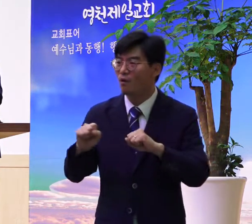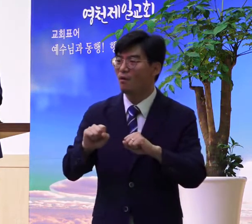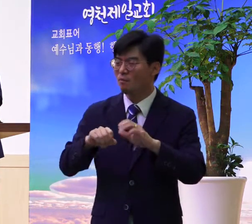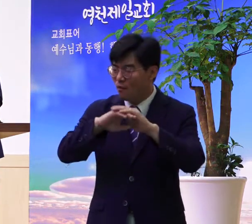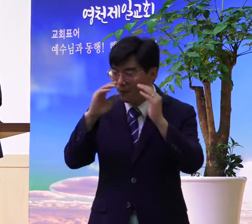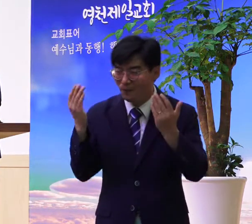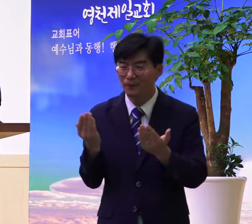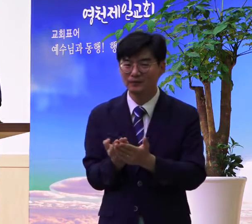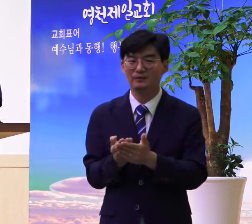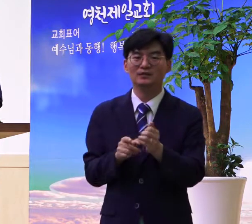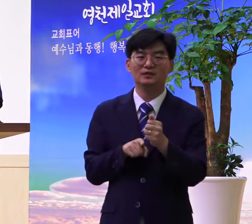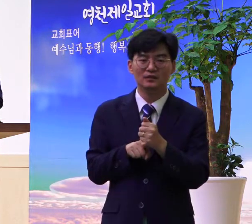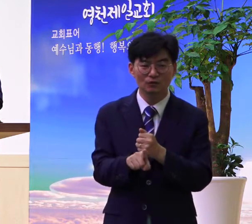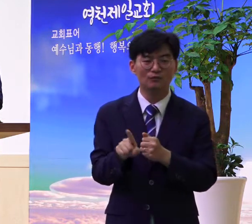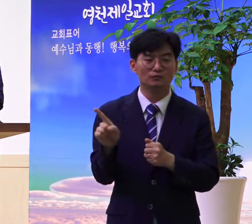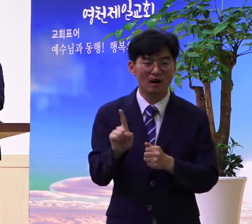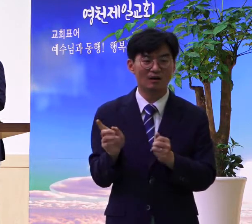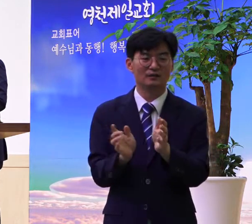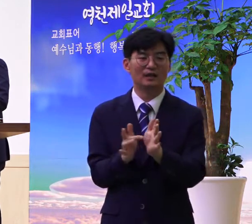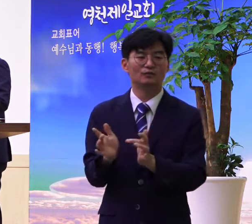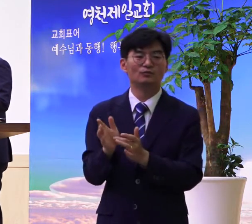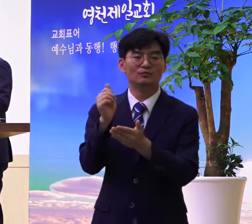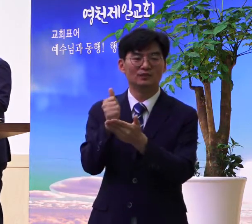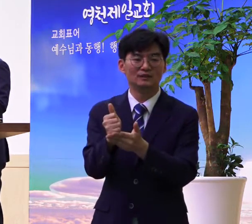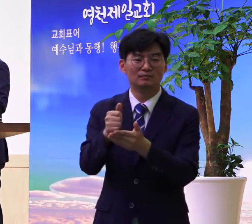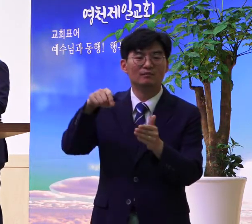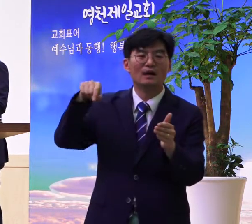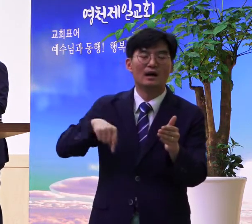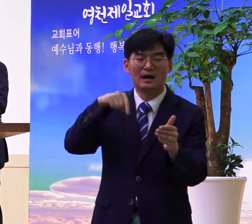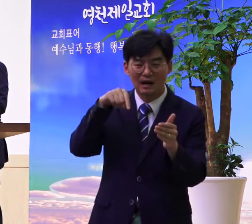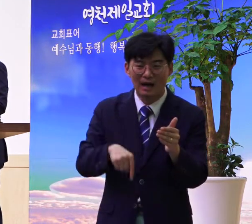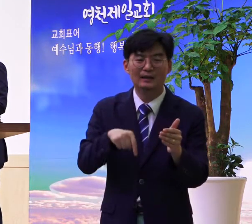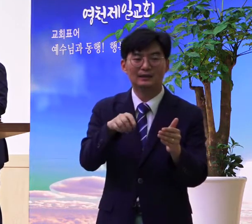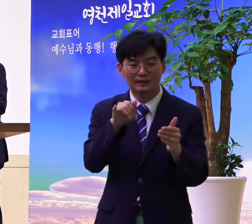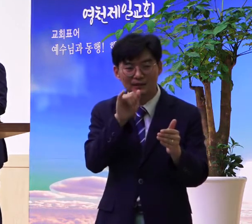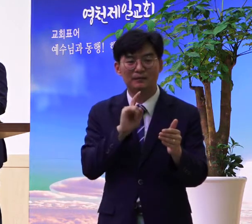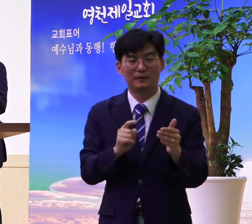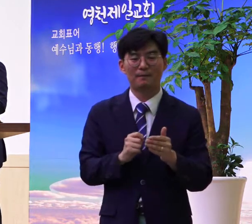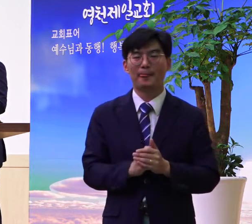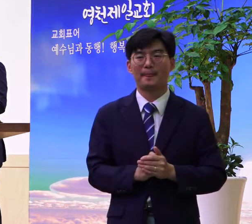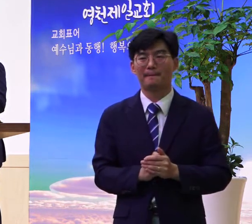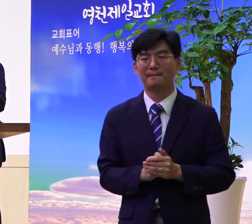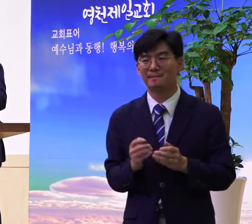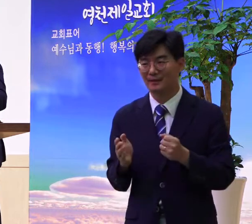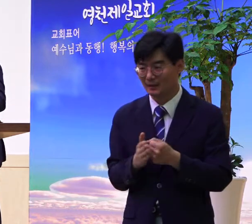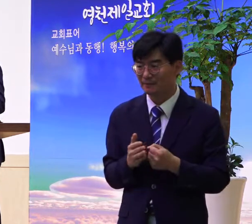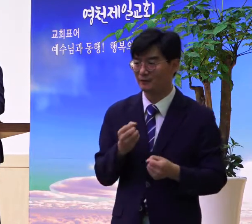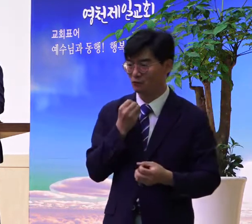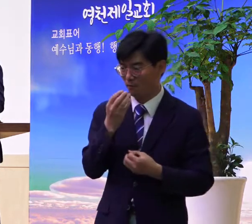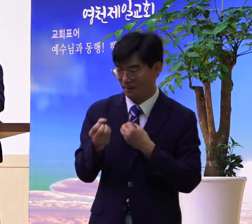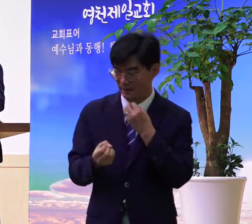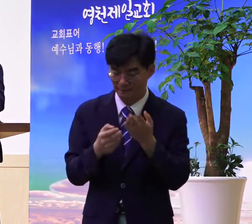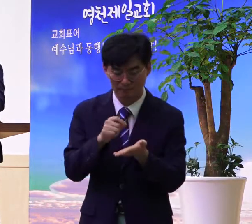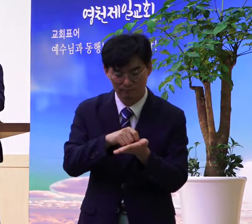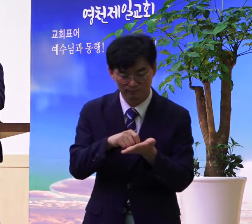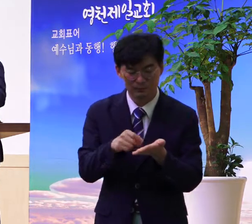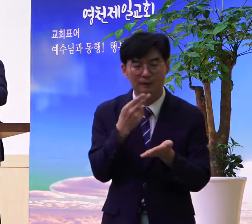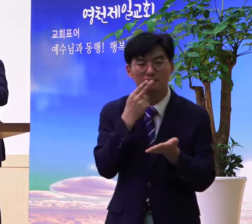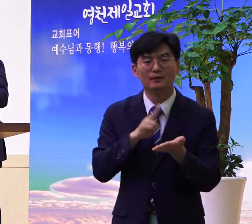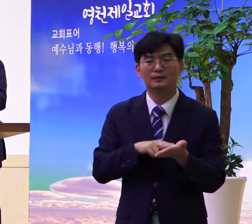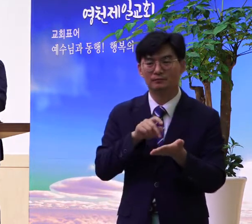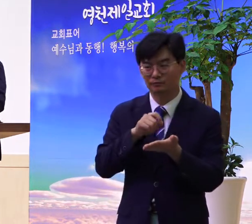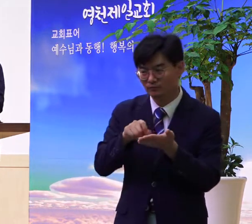모든 것의 이유가 바로 예수 그리스도였던 것입니다. 그래서 그는 디모데후서 4장에서 지금